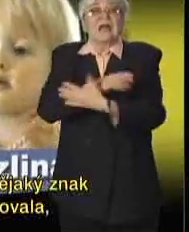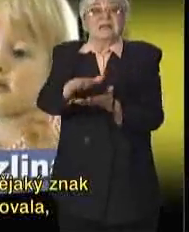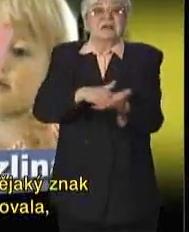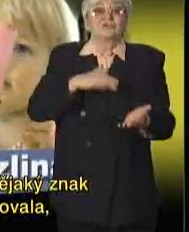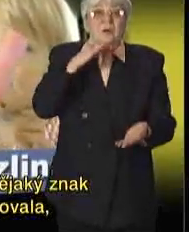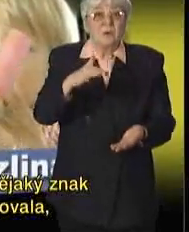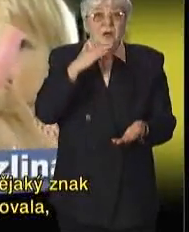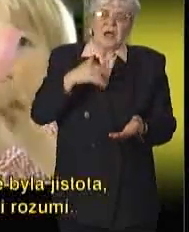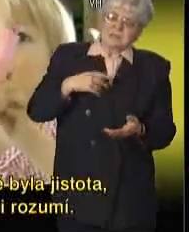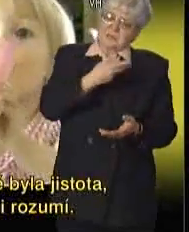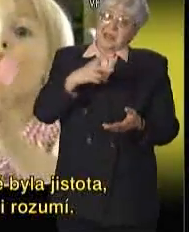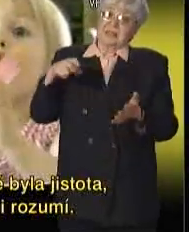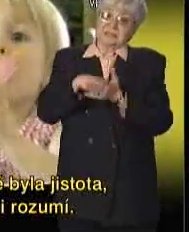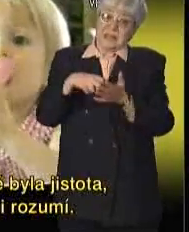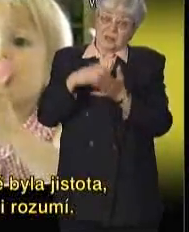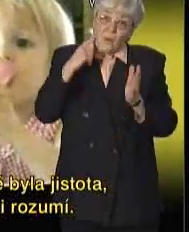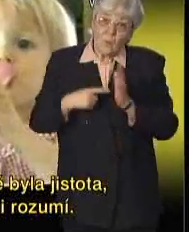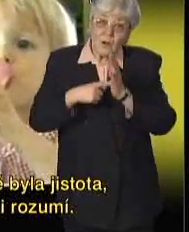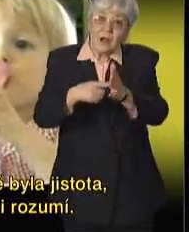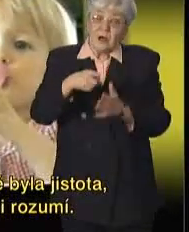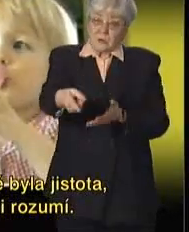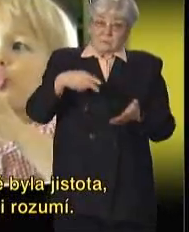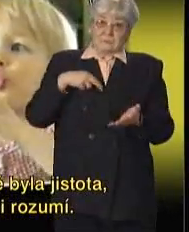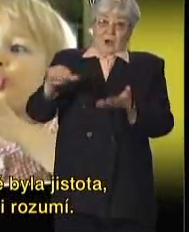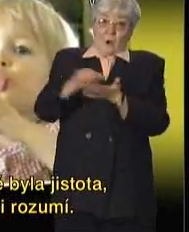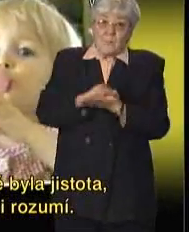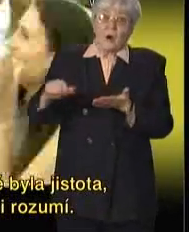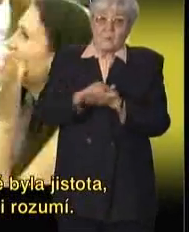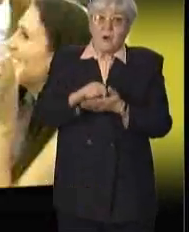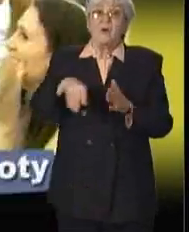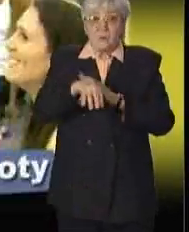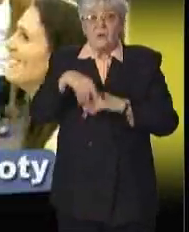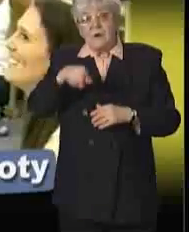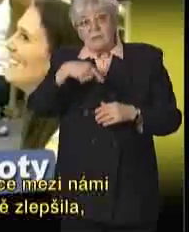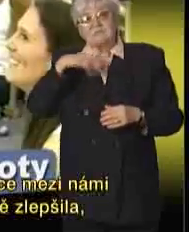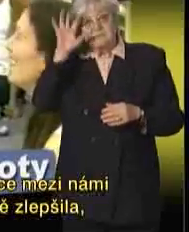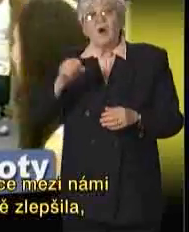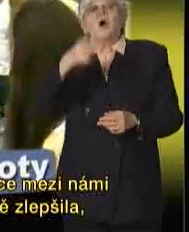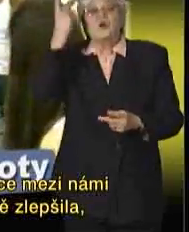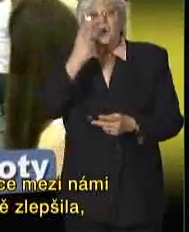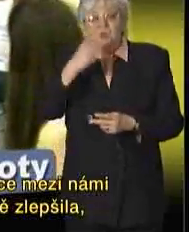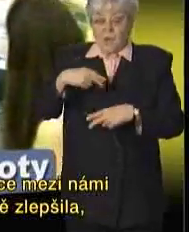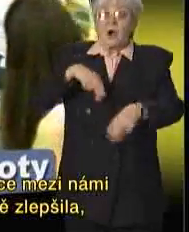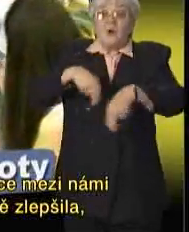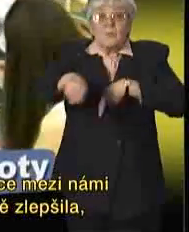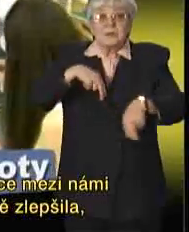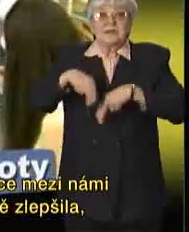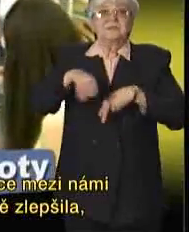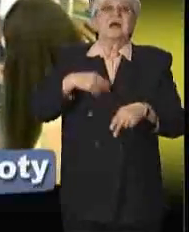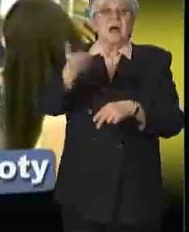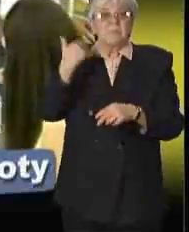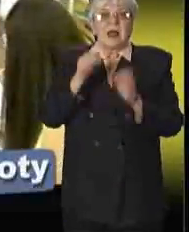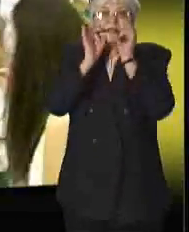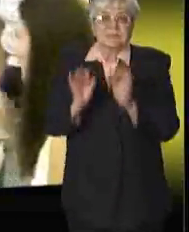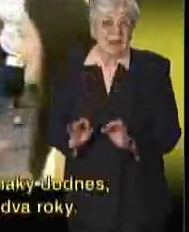jsem nějaký znak ukázala, tak to pro mě byla jistota, když ona to zopakovala, že vlastně mi rozumí a ta komunikace mezi náma teda viditelně